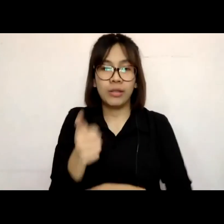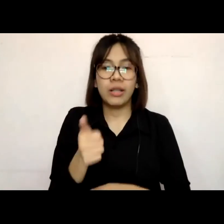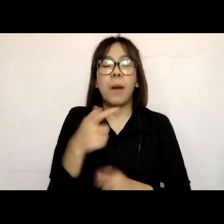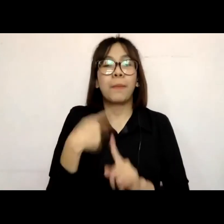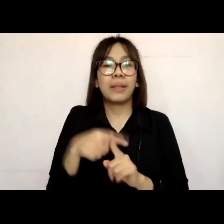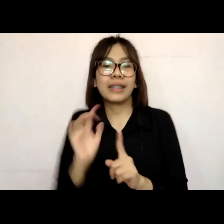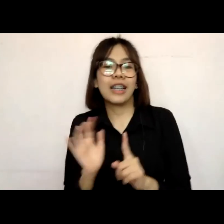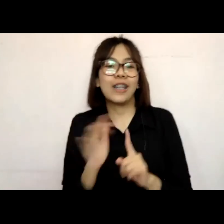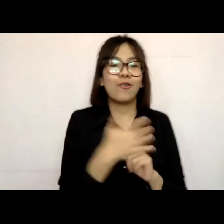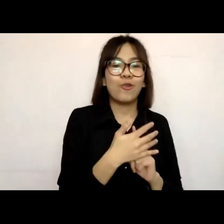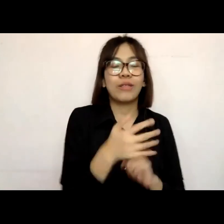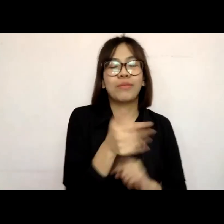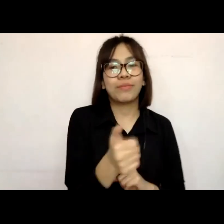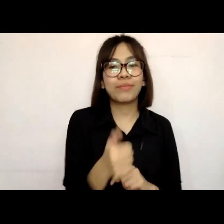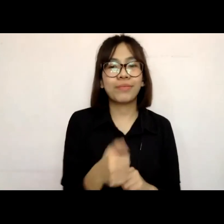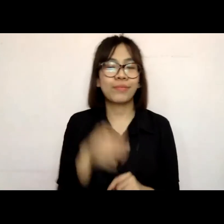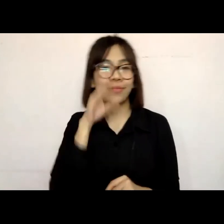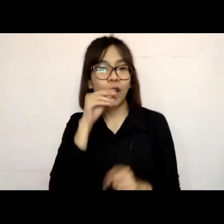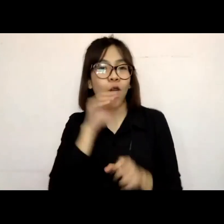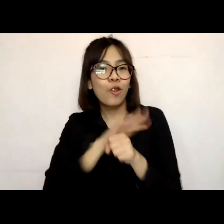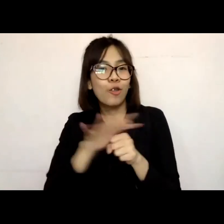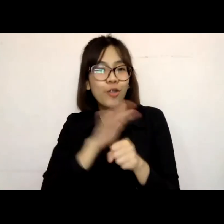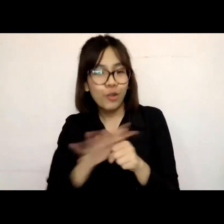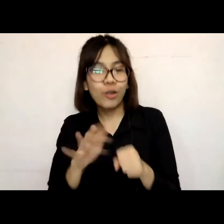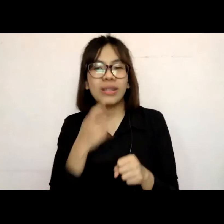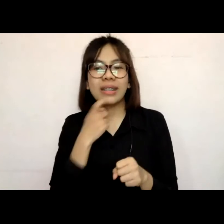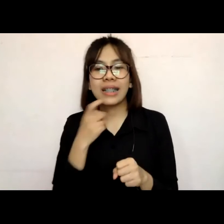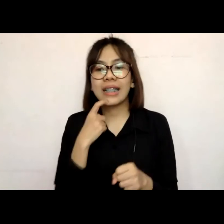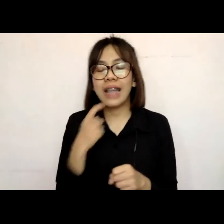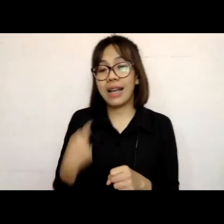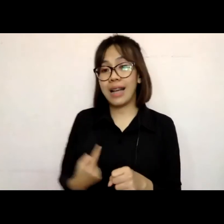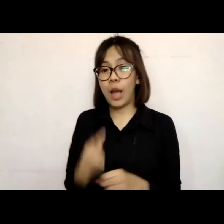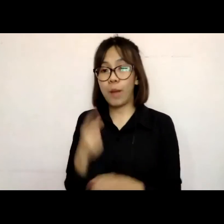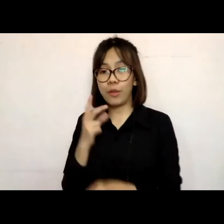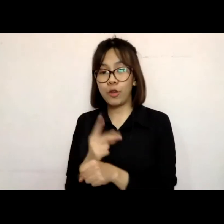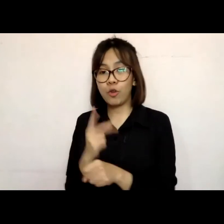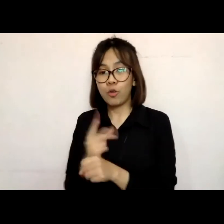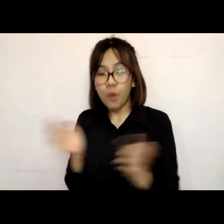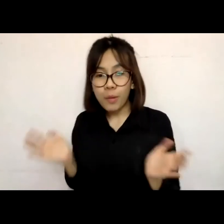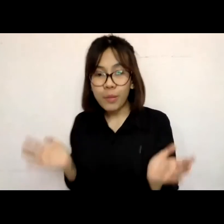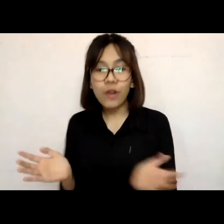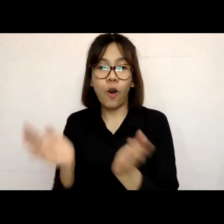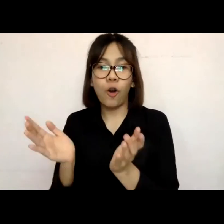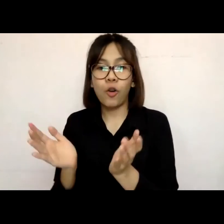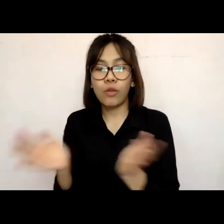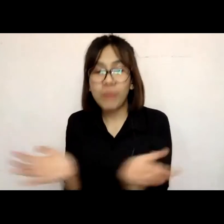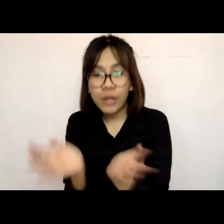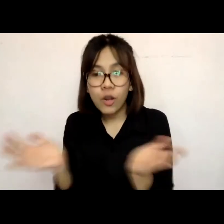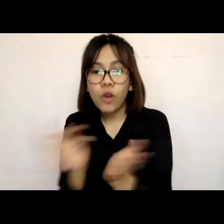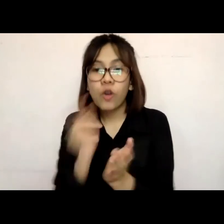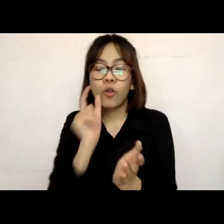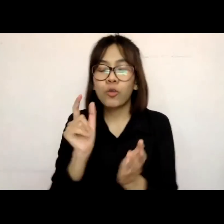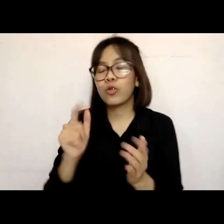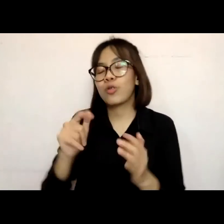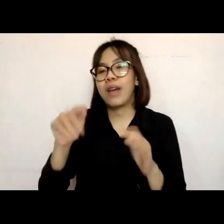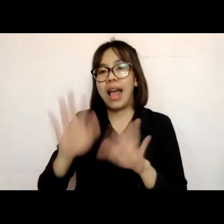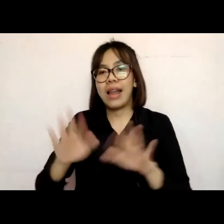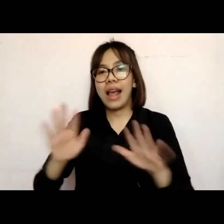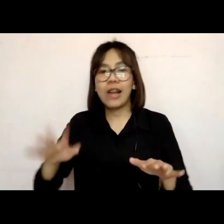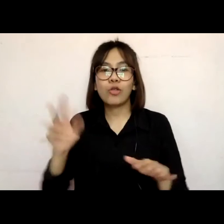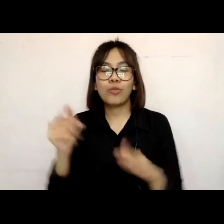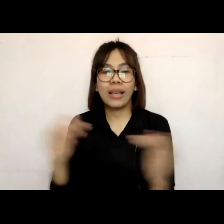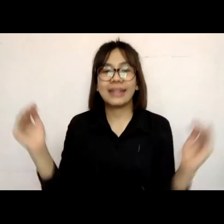masih ada yang tidak responsif gender. Tadi teman-teman dari Cianjur,